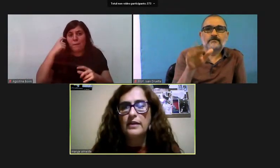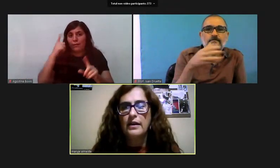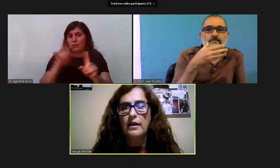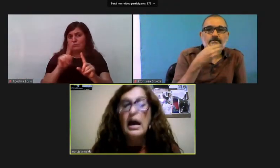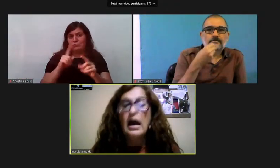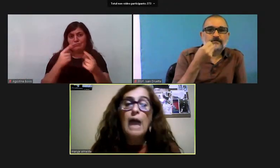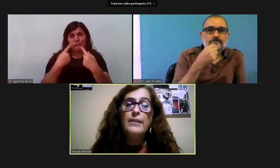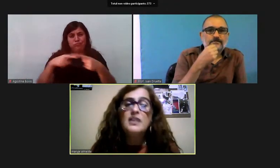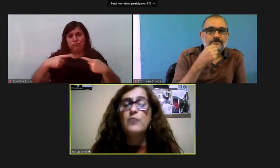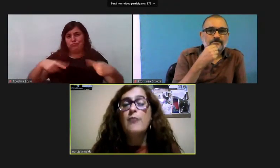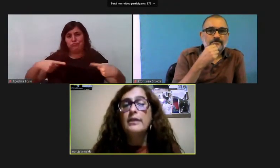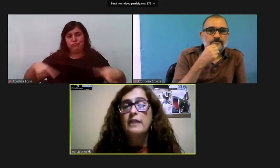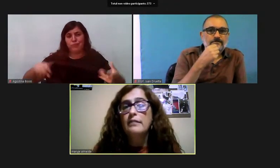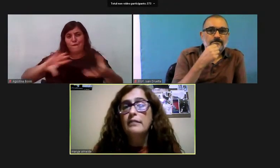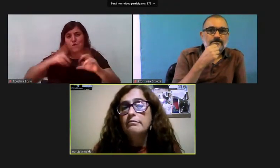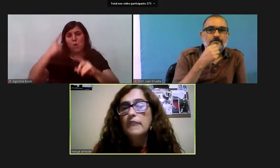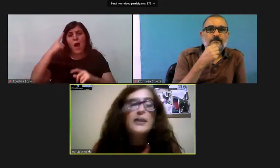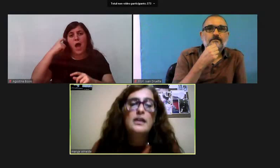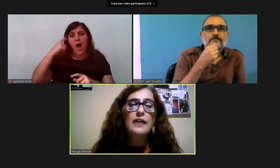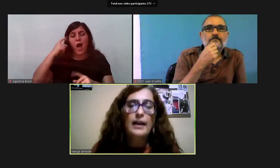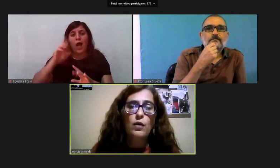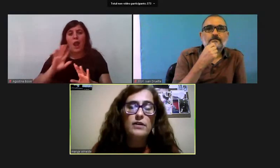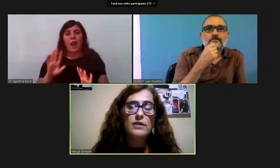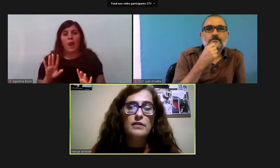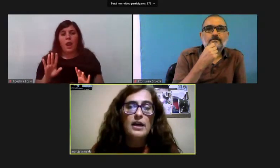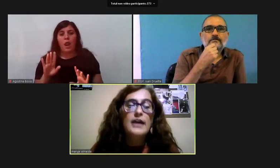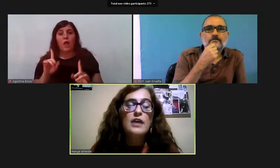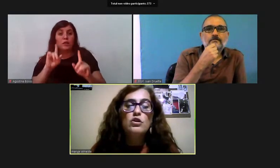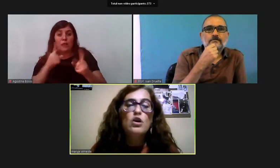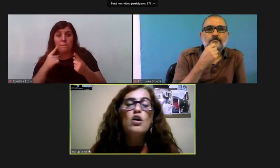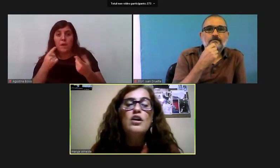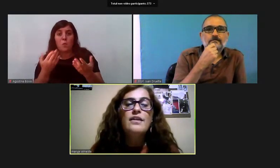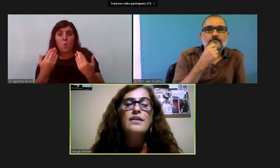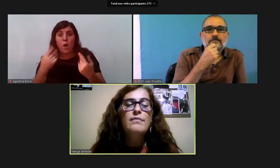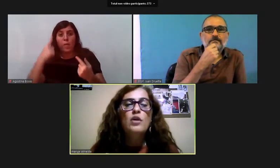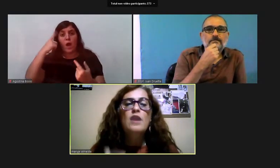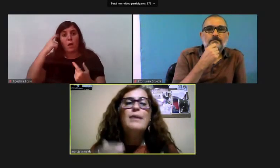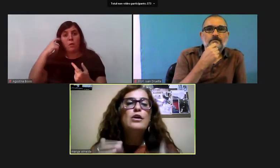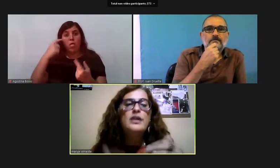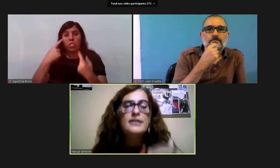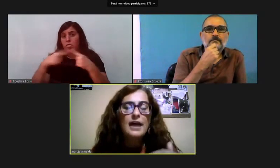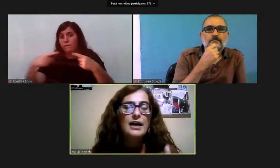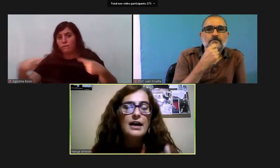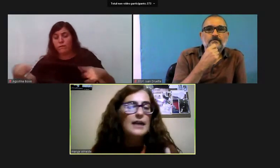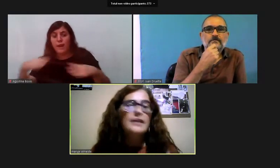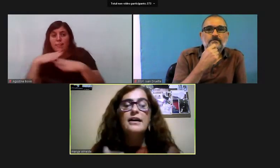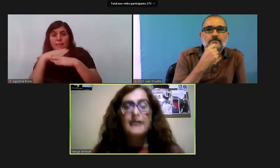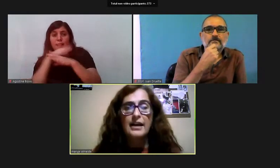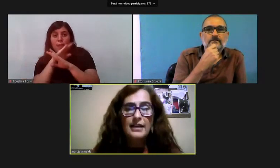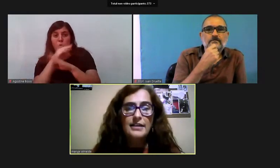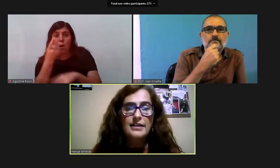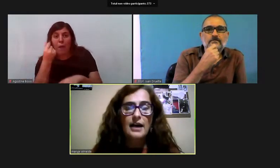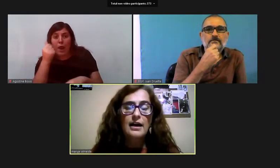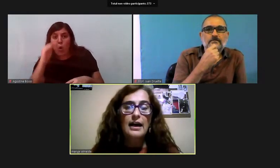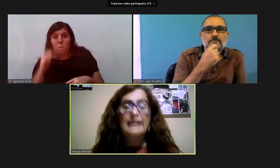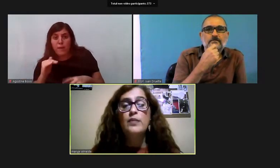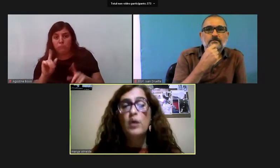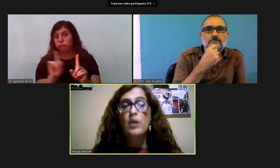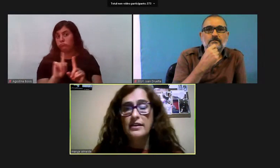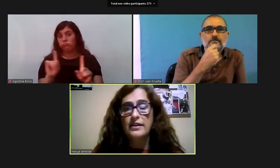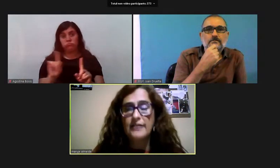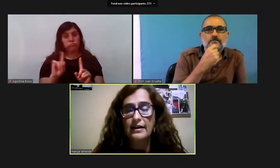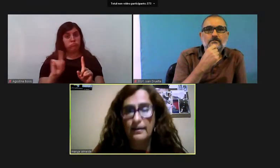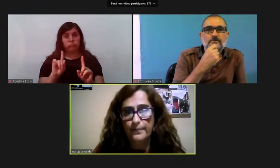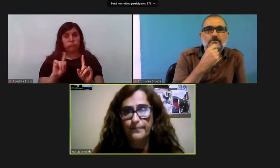de aprender. Aparte se puede aprender en distintas lenguas, y eso no desvaloriza ni desjerarquiza el tipo